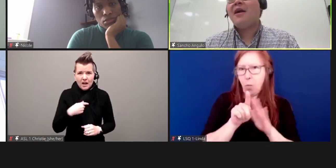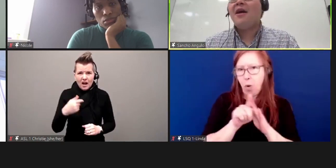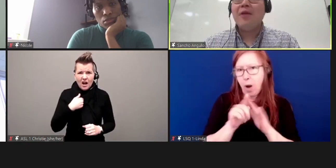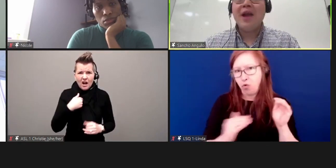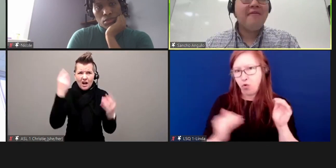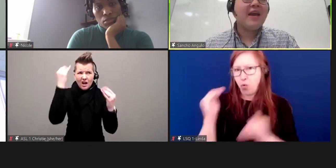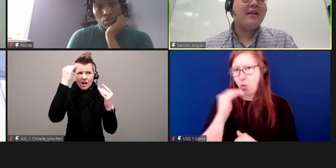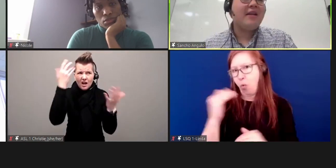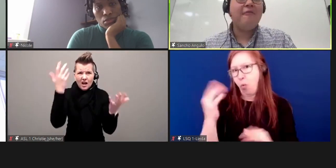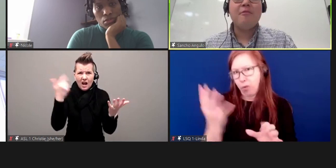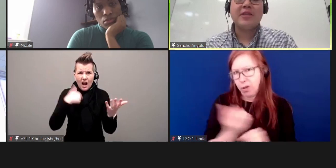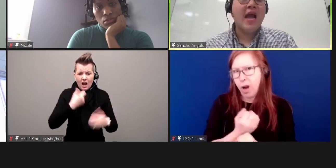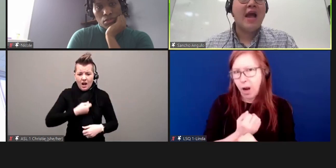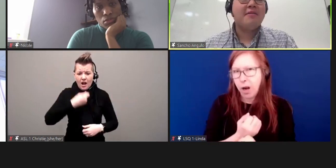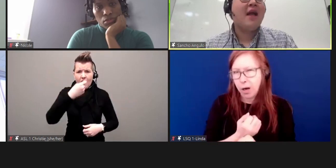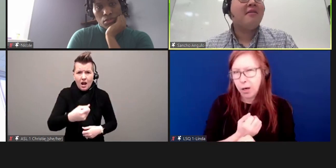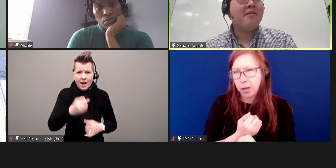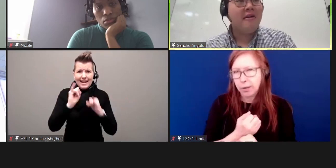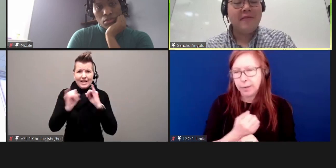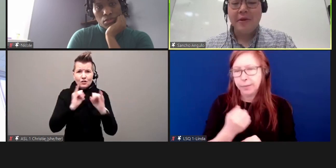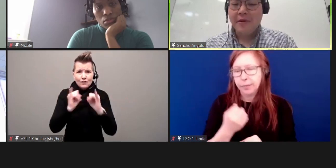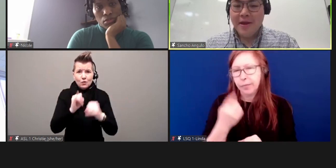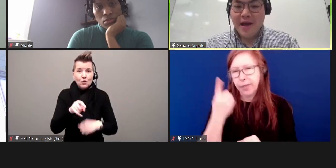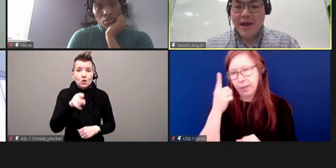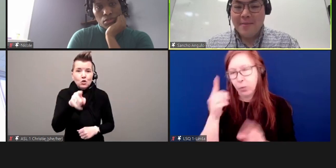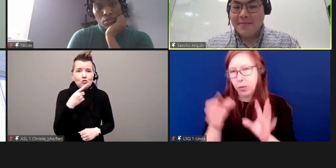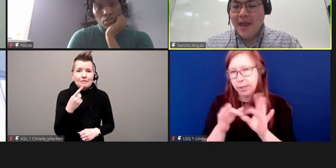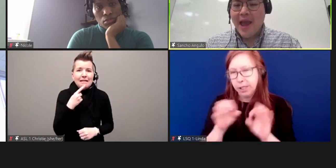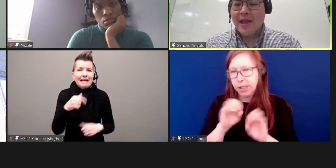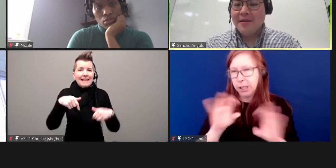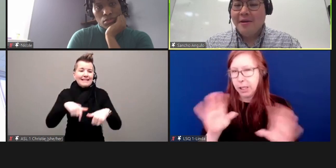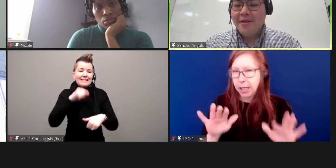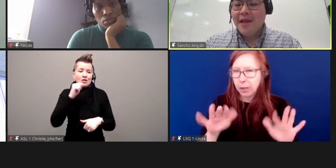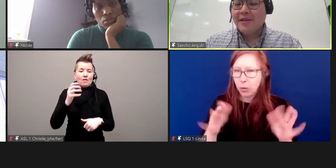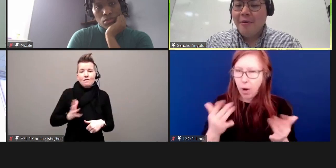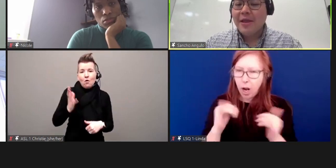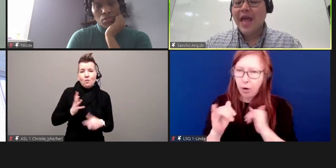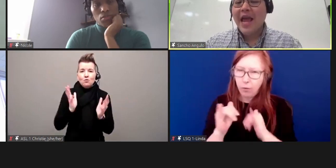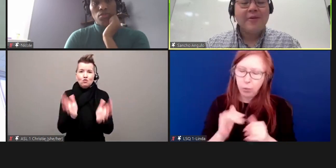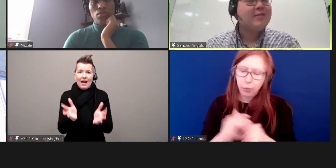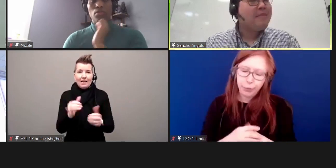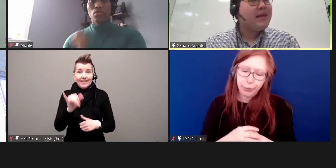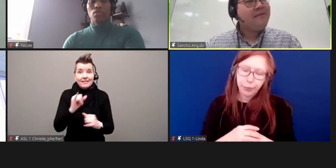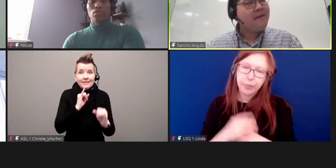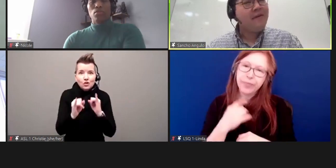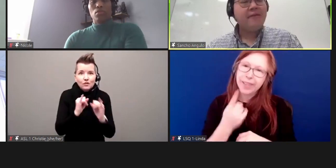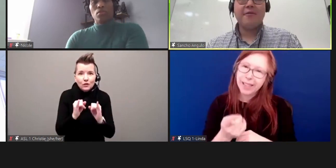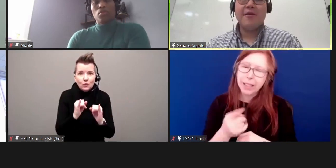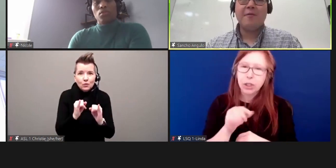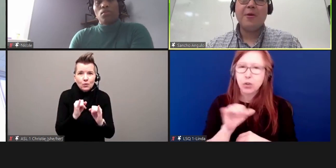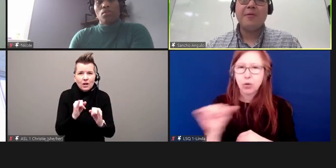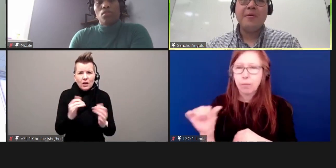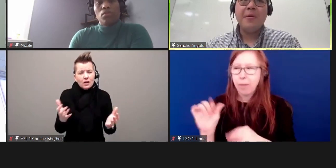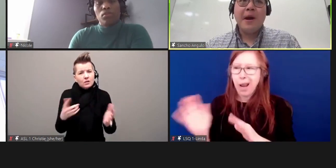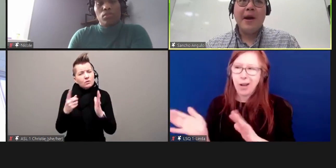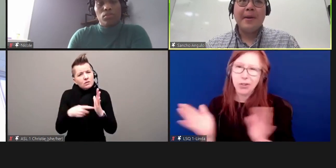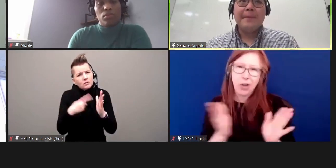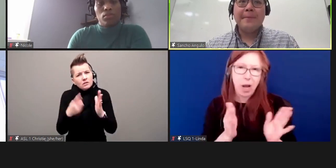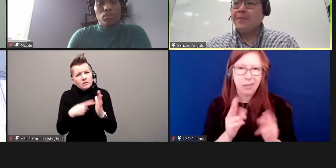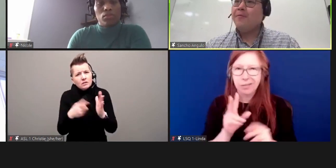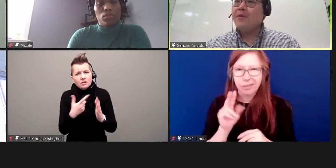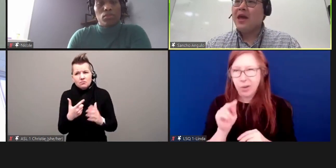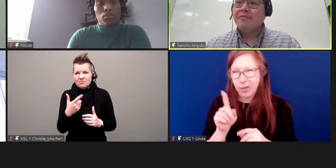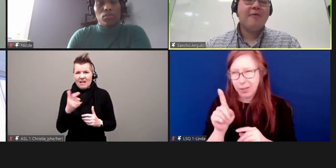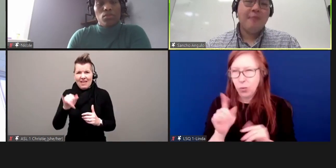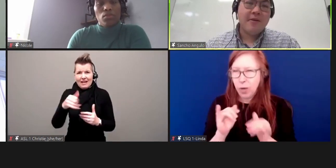C'est un peu pour démystifier les entrevues. Quand ils disent, bon, on ne fait que bavarder, c'est une entrevue,